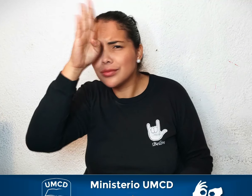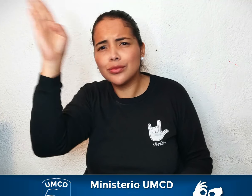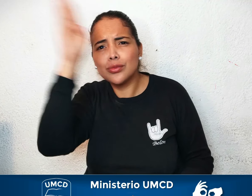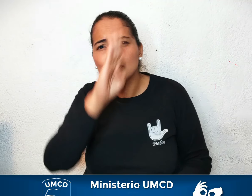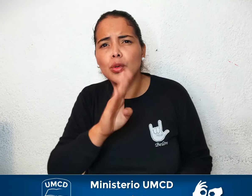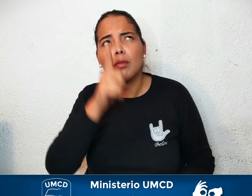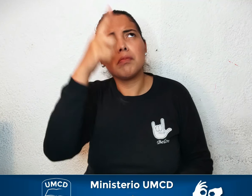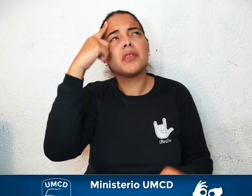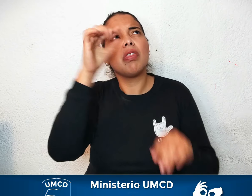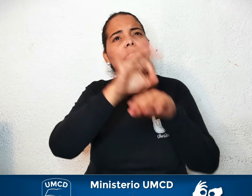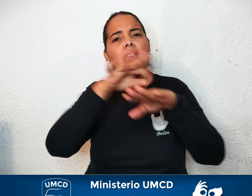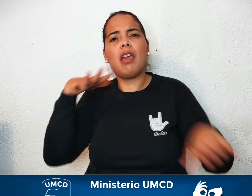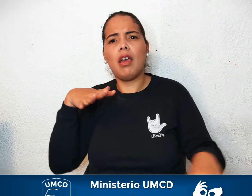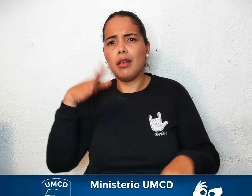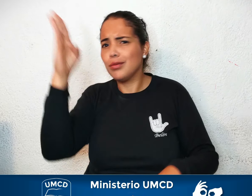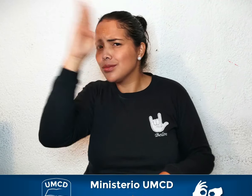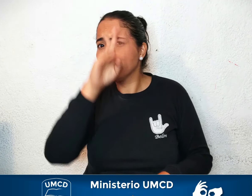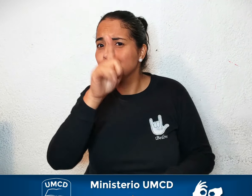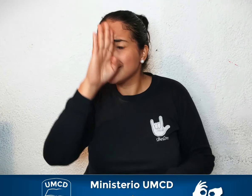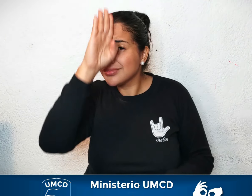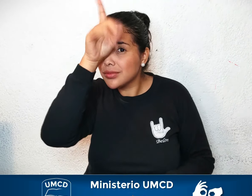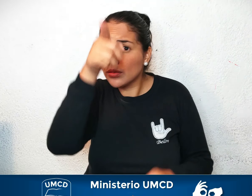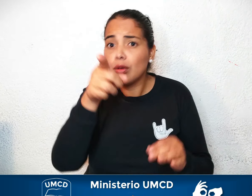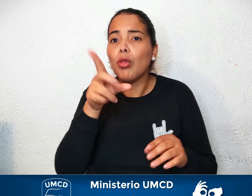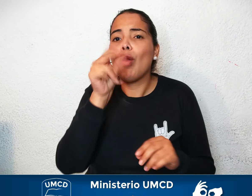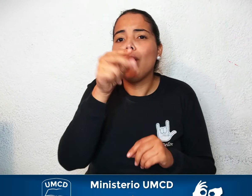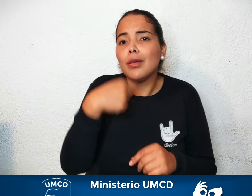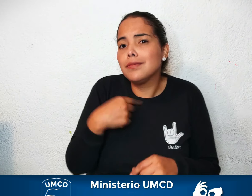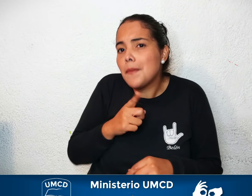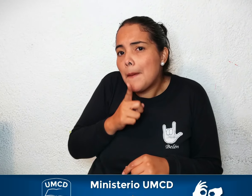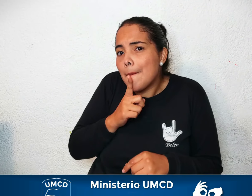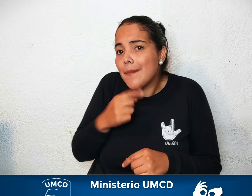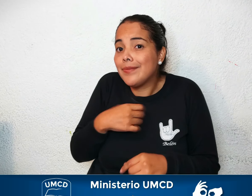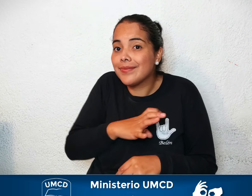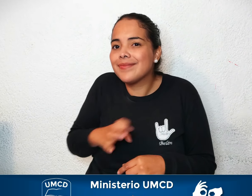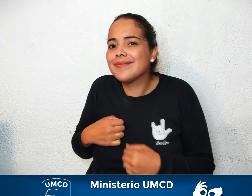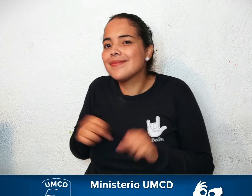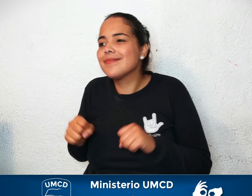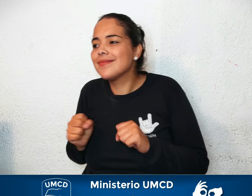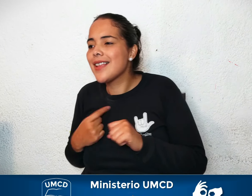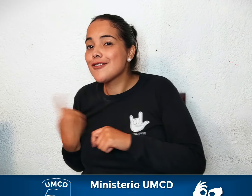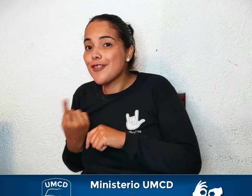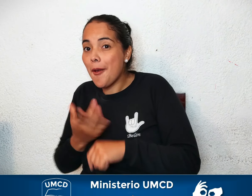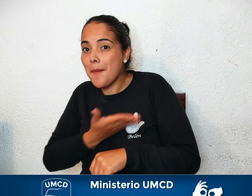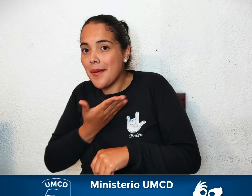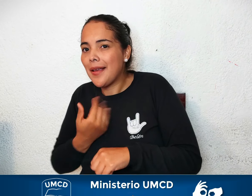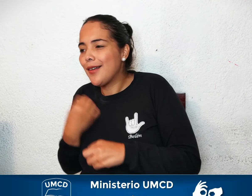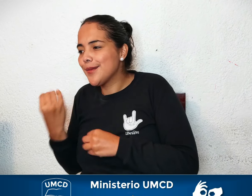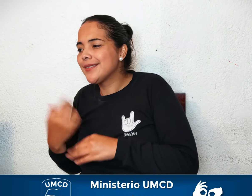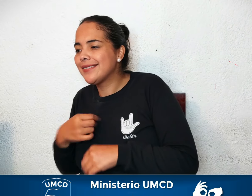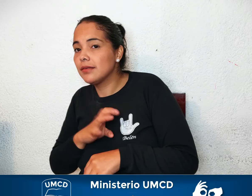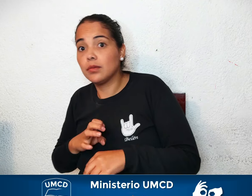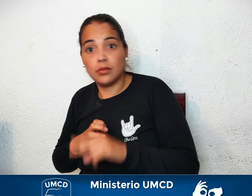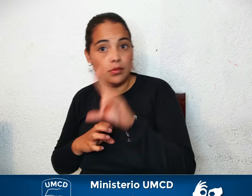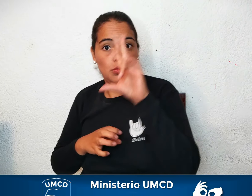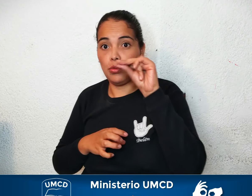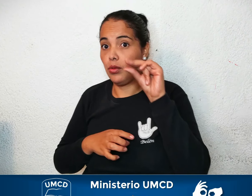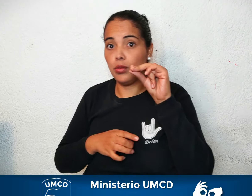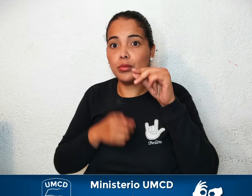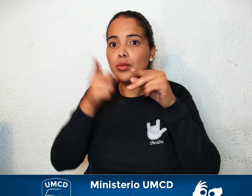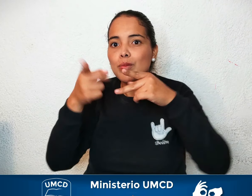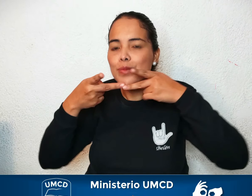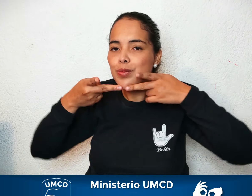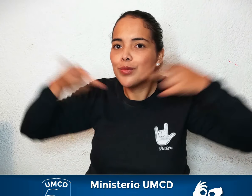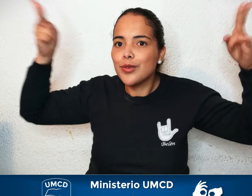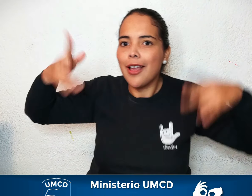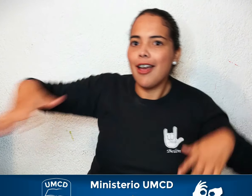ha llamado para vivir en silencio. Él nos ha llamado para tener valor. Y sí, hay que ser sabios y hay que ser prudentes